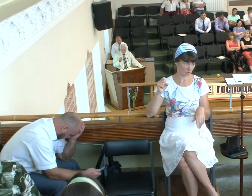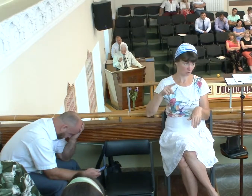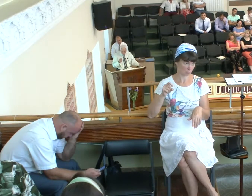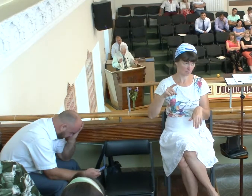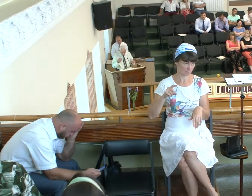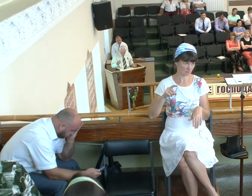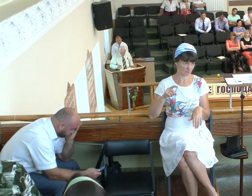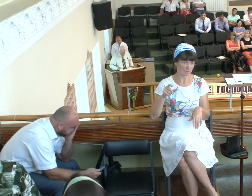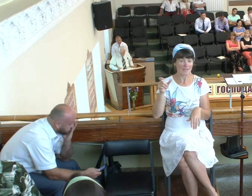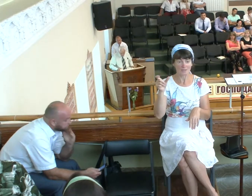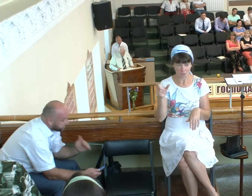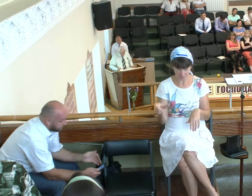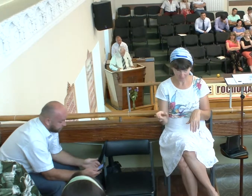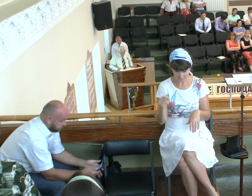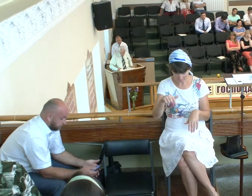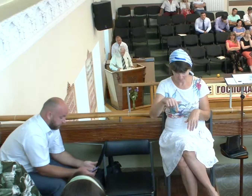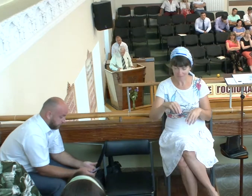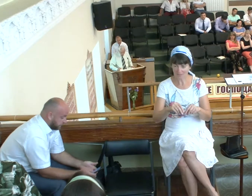Но